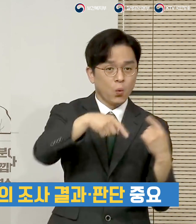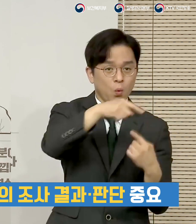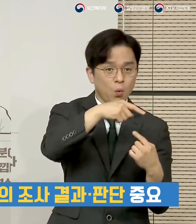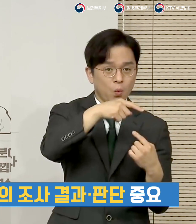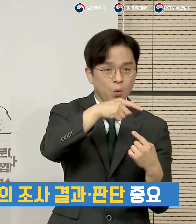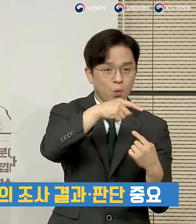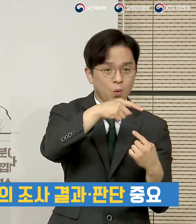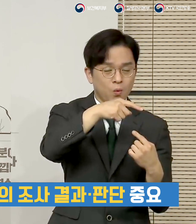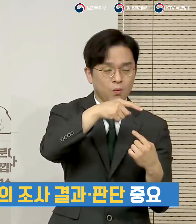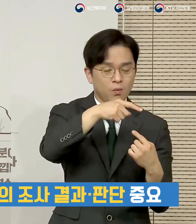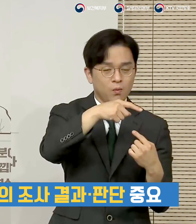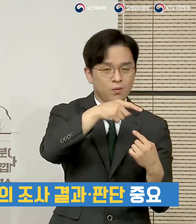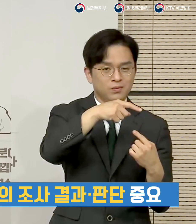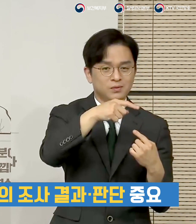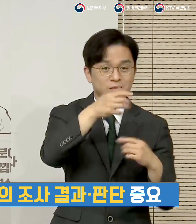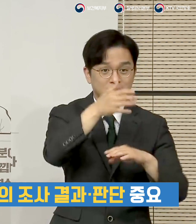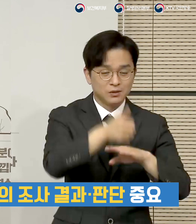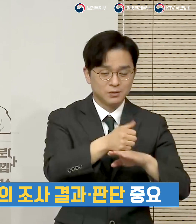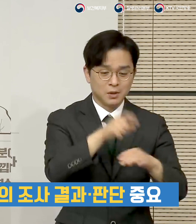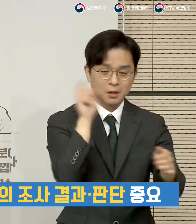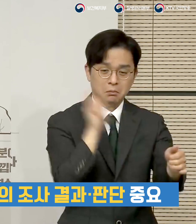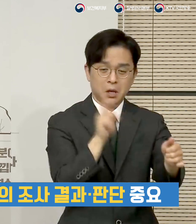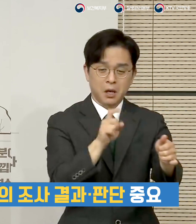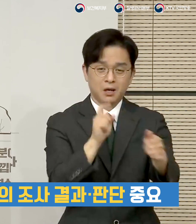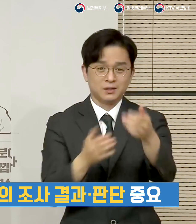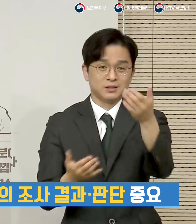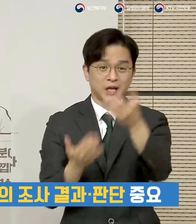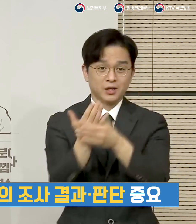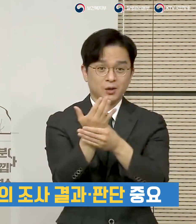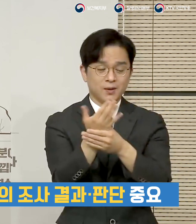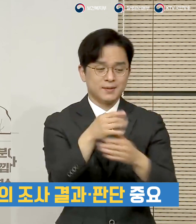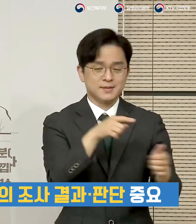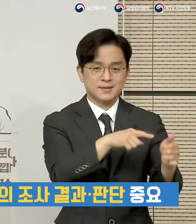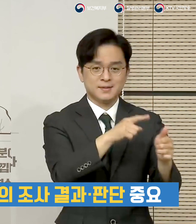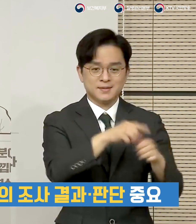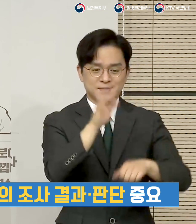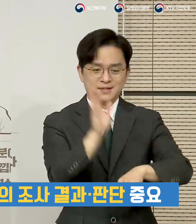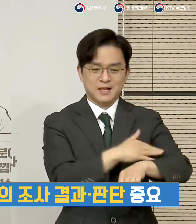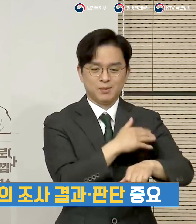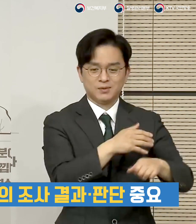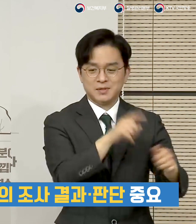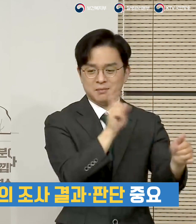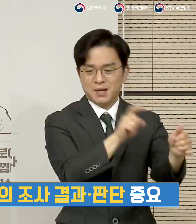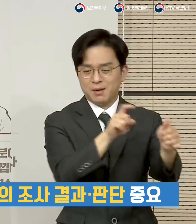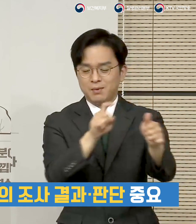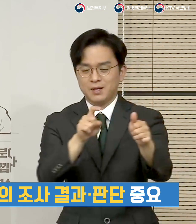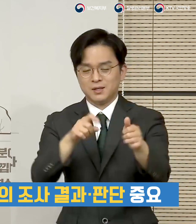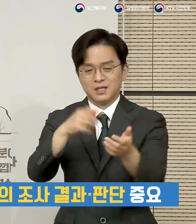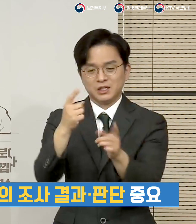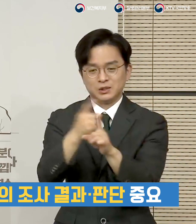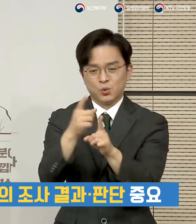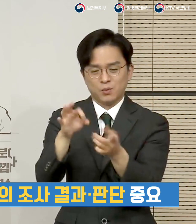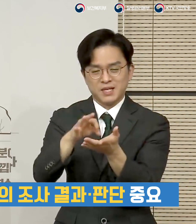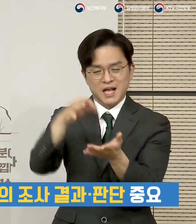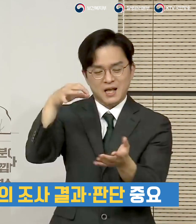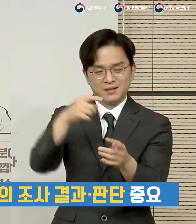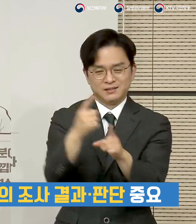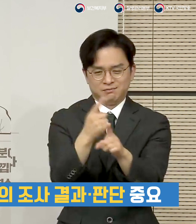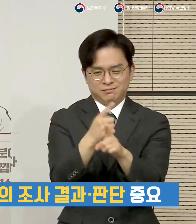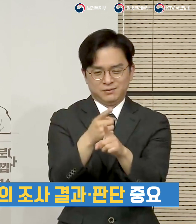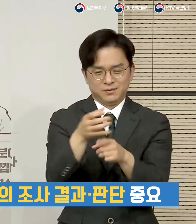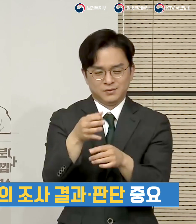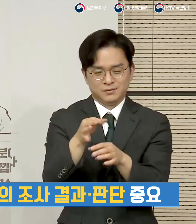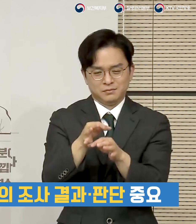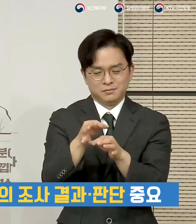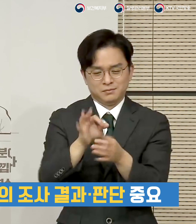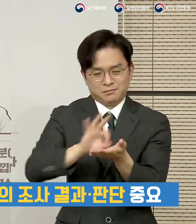하더라도 그 위반의 정도가 고의적이었는지 그렇지 않고 단순 실수였던 것인지 혹은 그